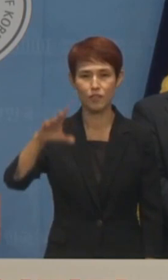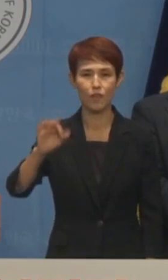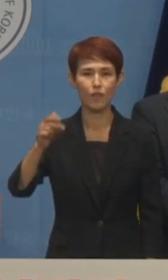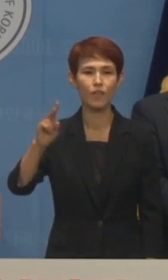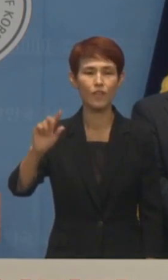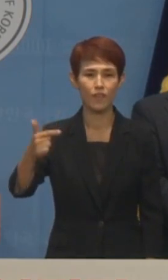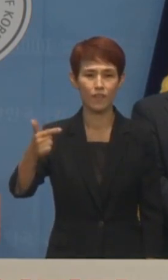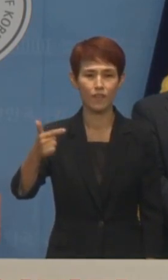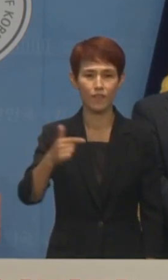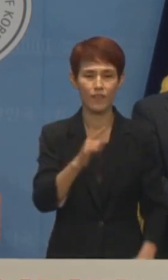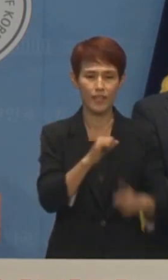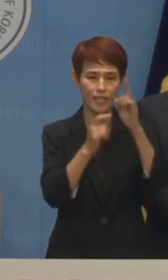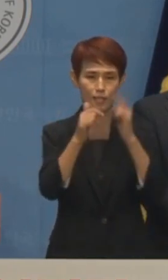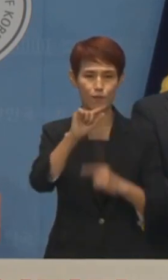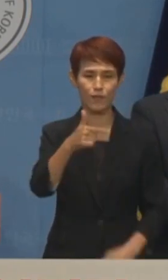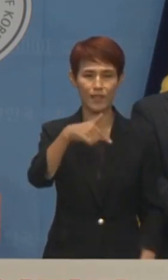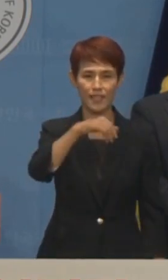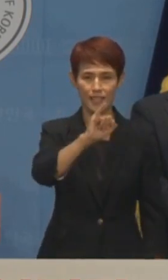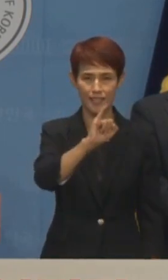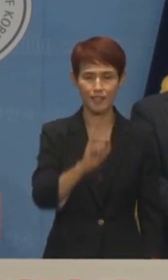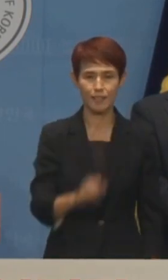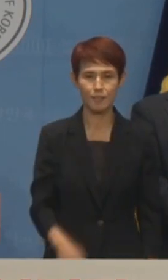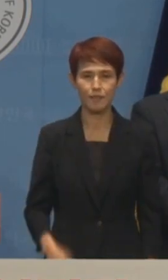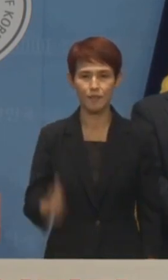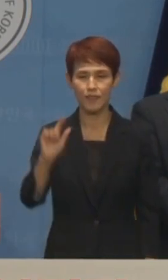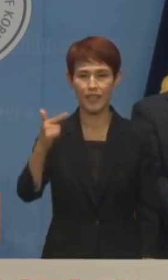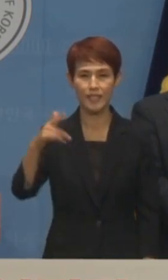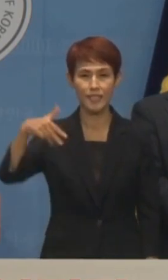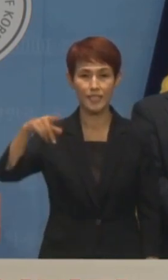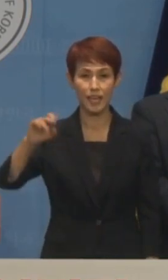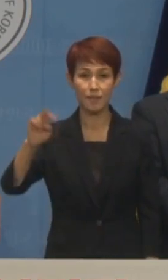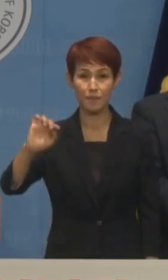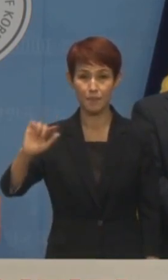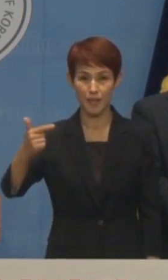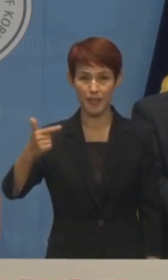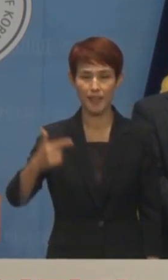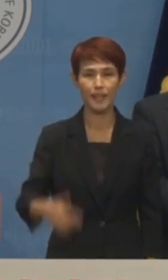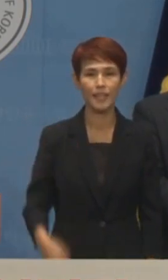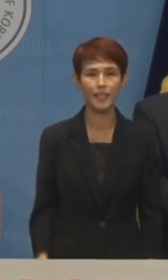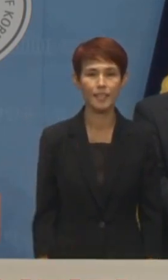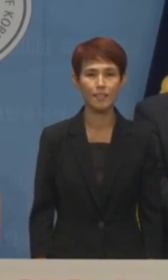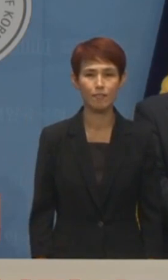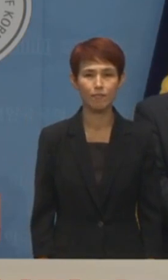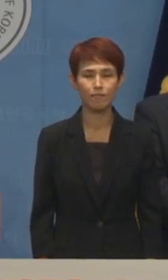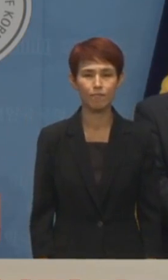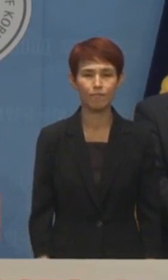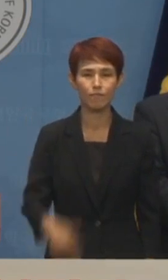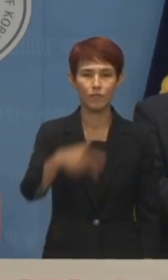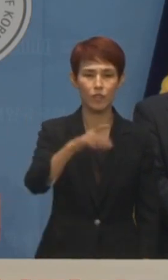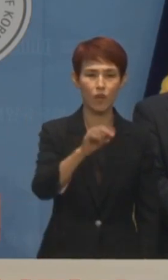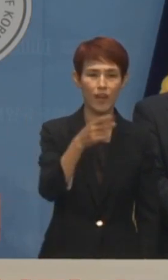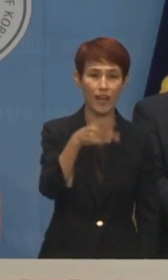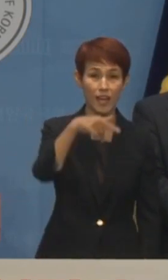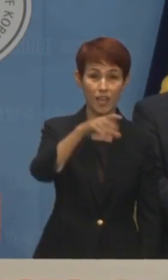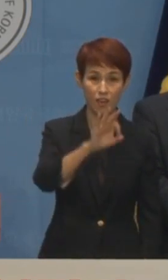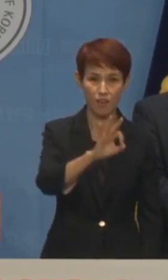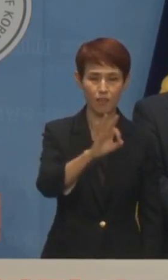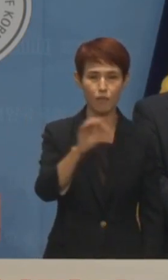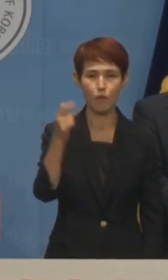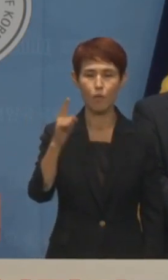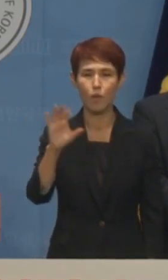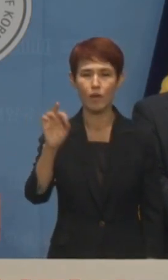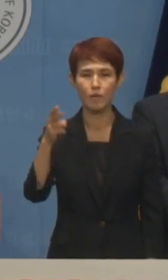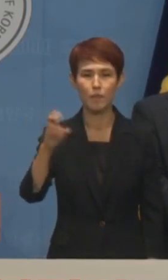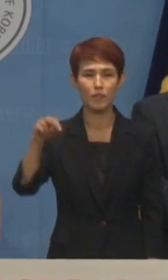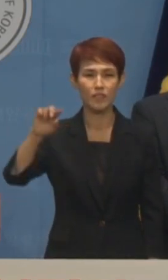의원님, 이훈기 의원님, 한창민 의원님, 정혜경 의원님,